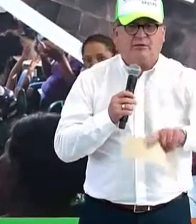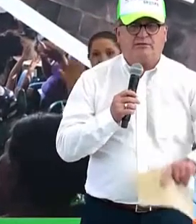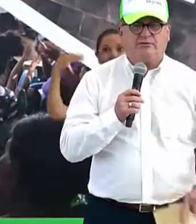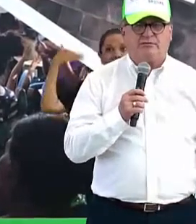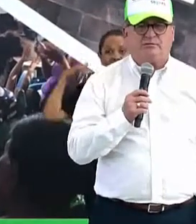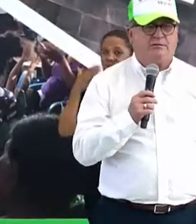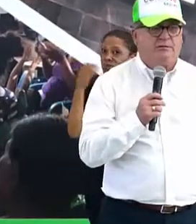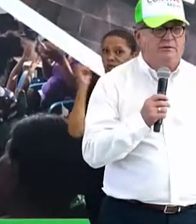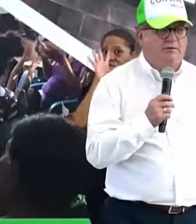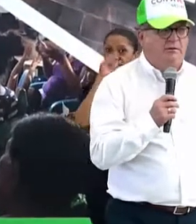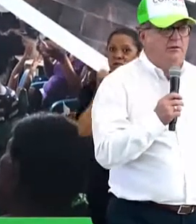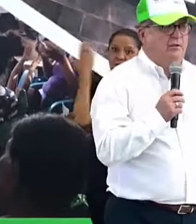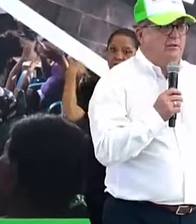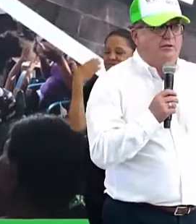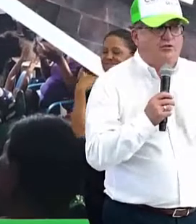hace 5 años.